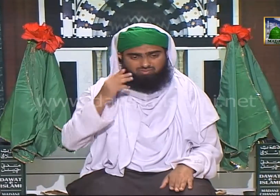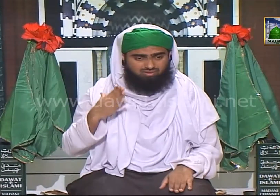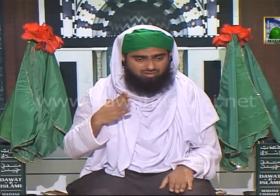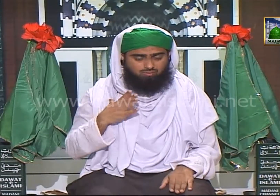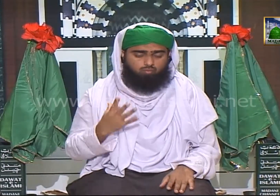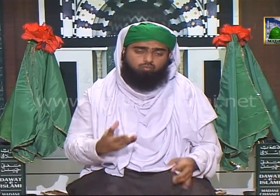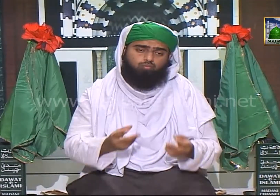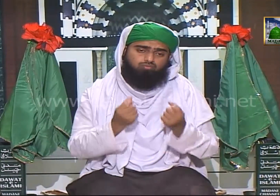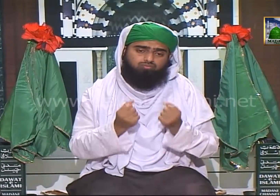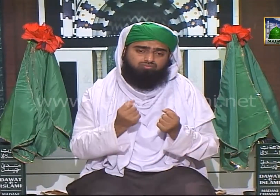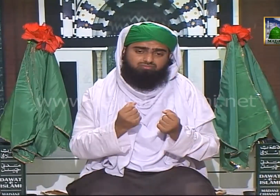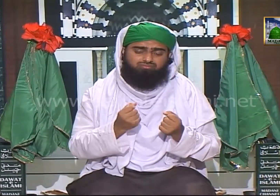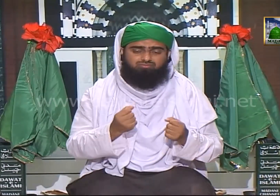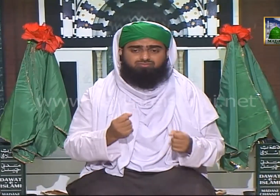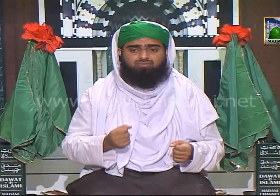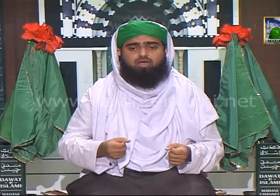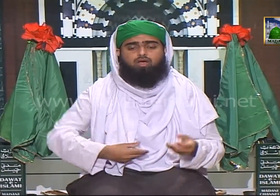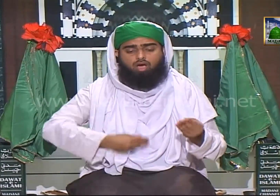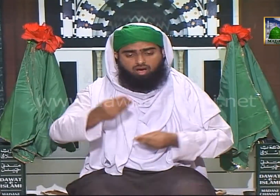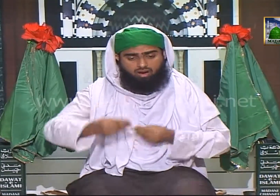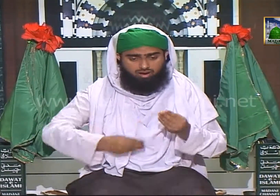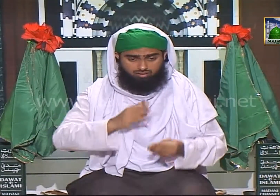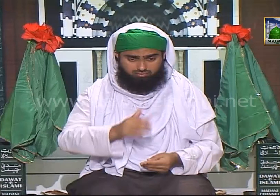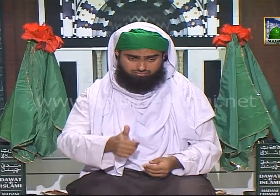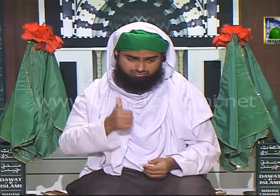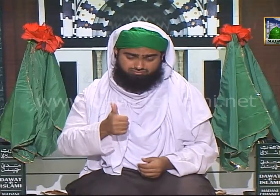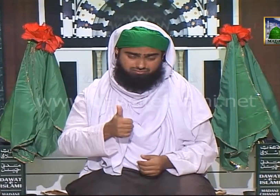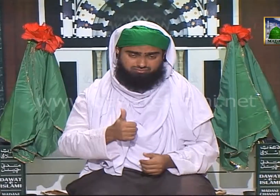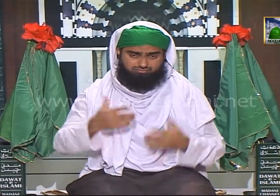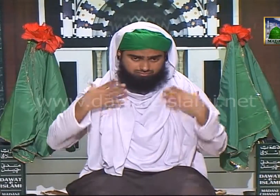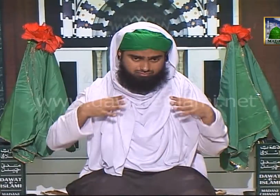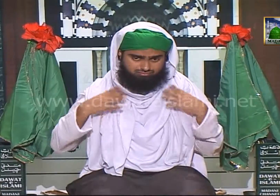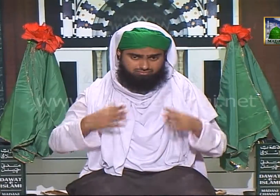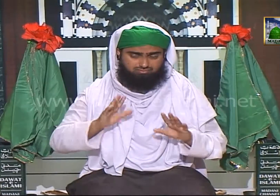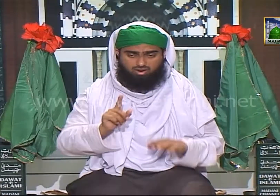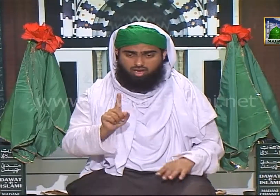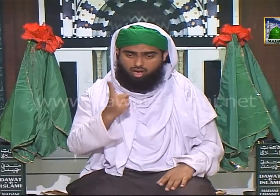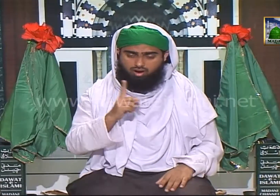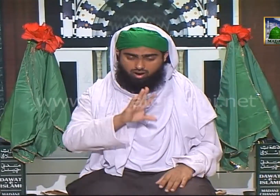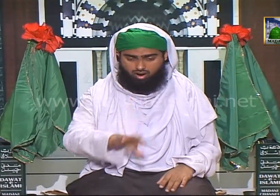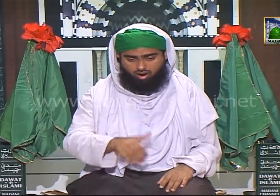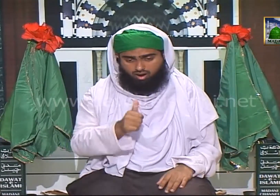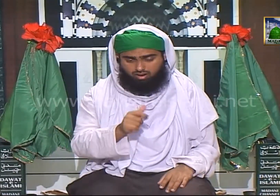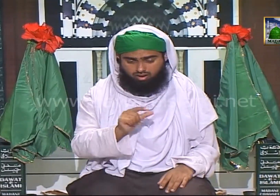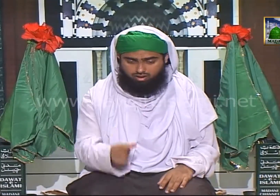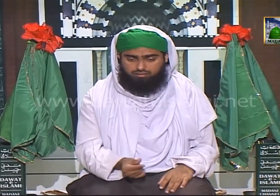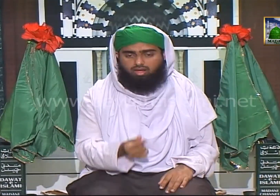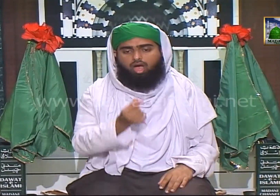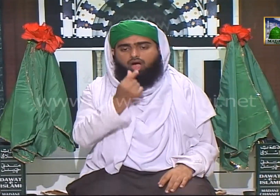معاملہ. تو اگر جو کسب حلال کوئی کما لے اور حلال کا ایک لقمہ، جب پہلا لقمہ وہ کھاتا ہے تو اس کے پہلے